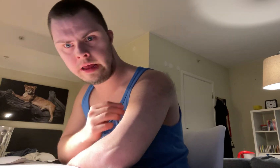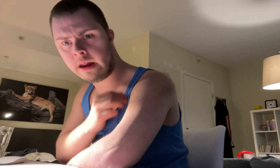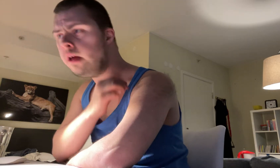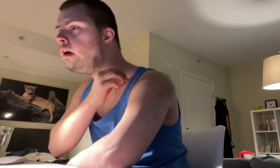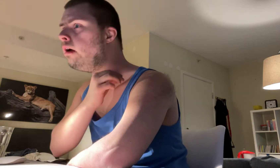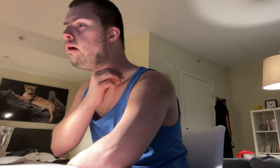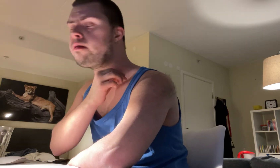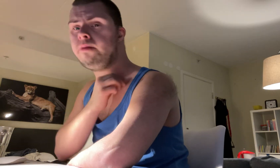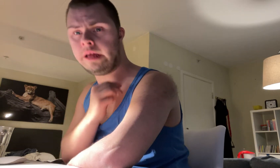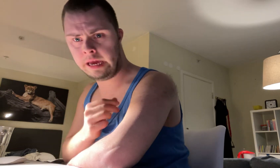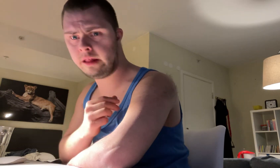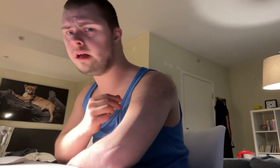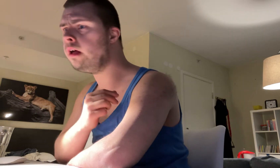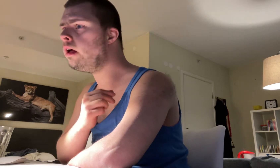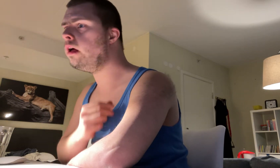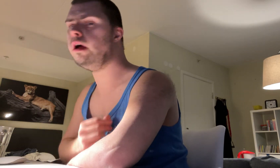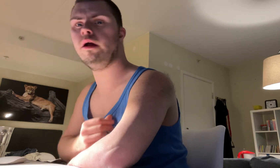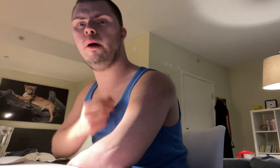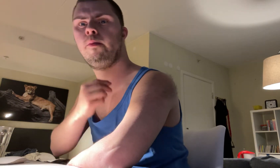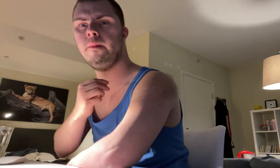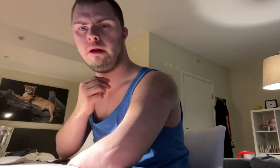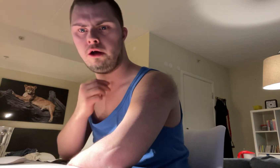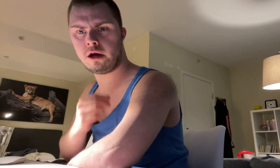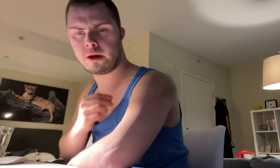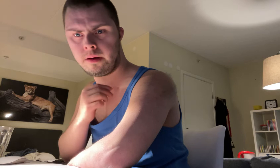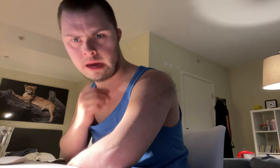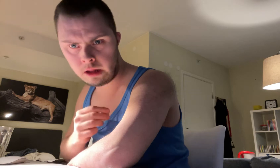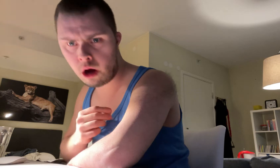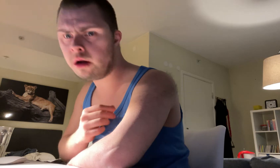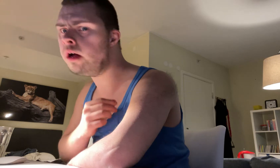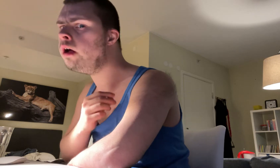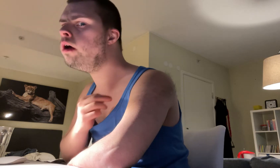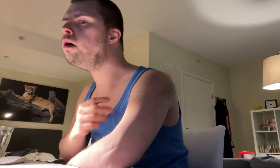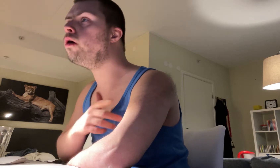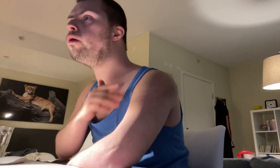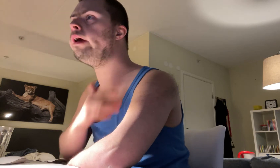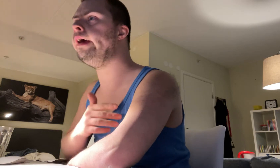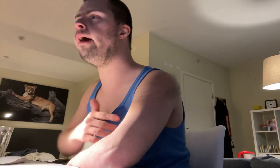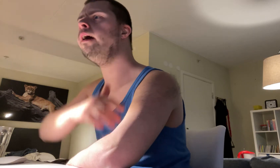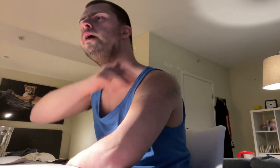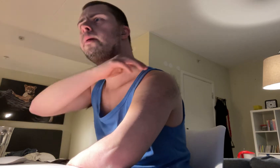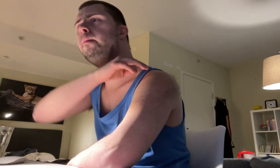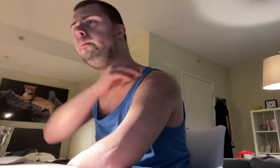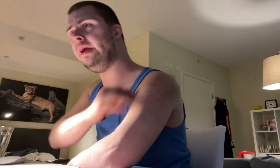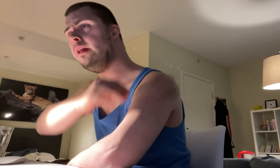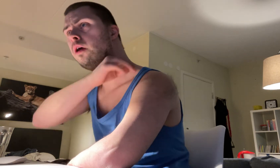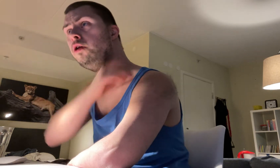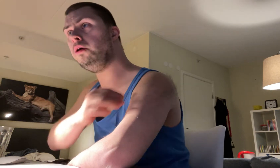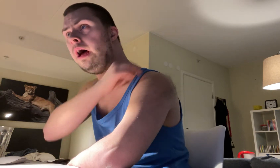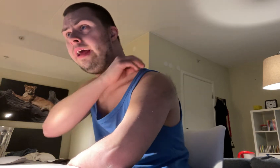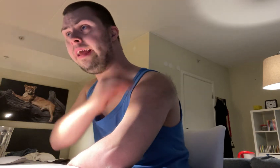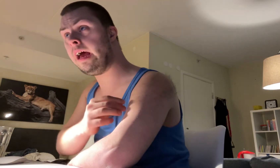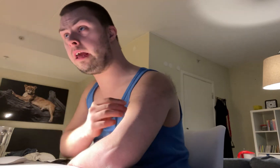fortsätter spela in på min YouTube-kanal. Och det är min nya